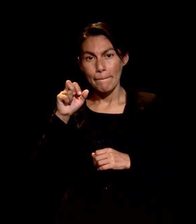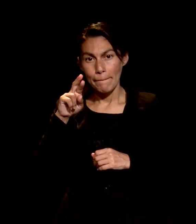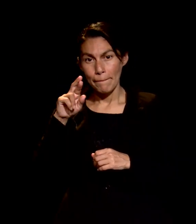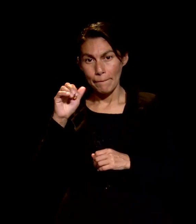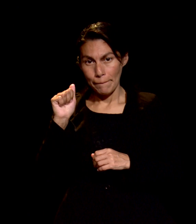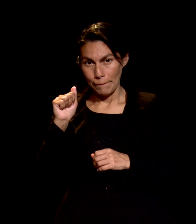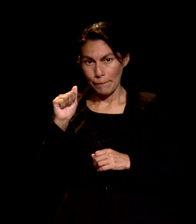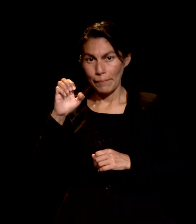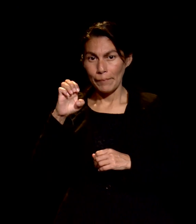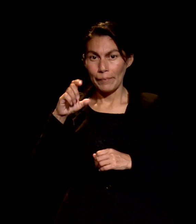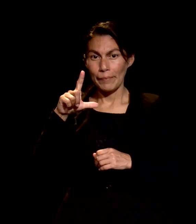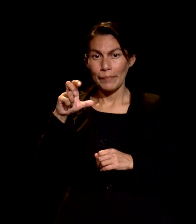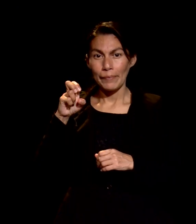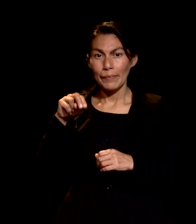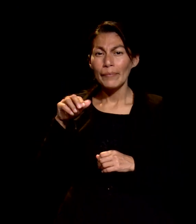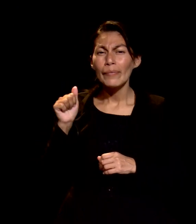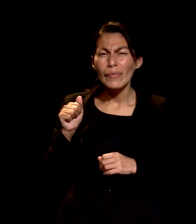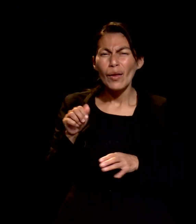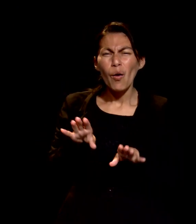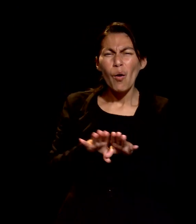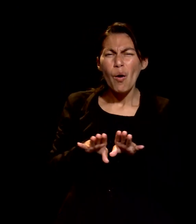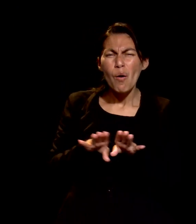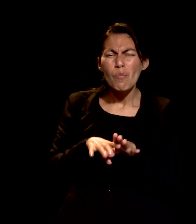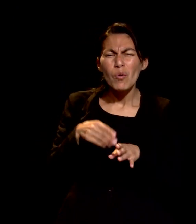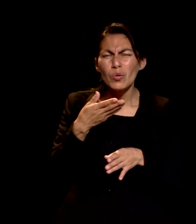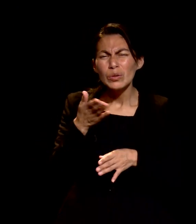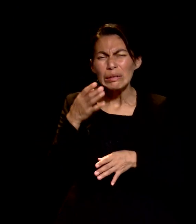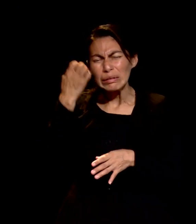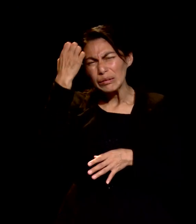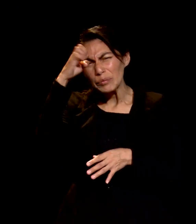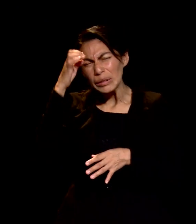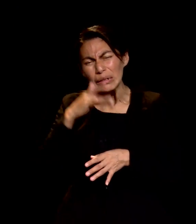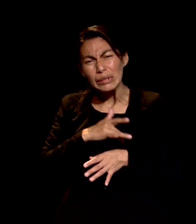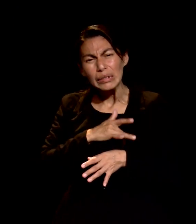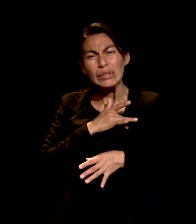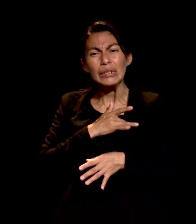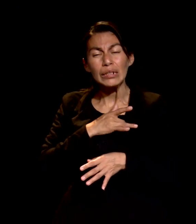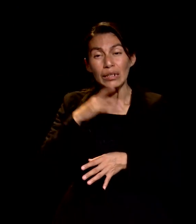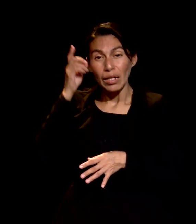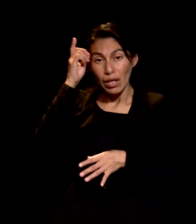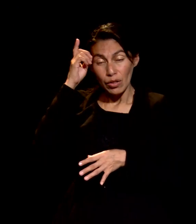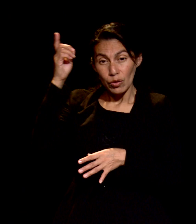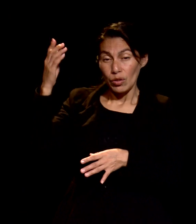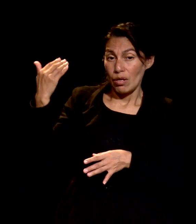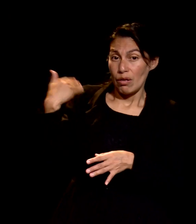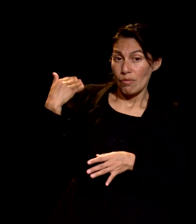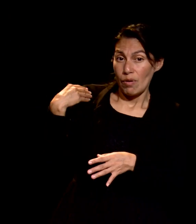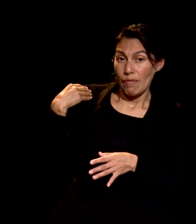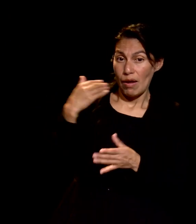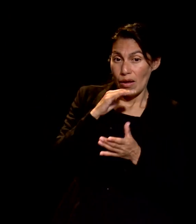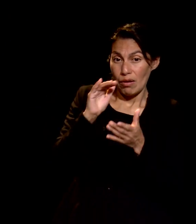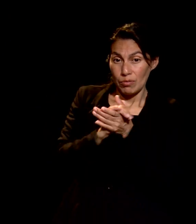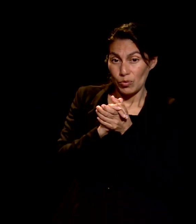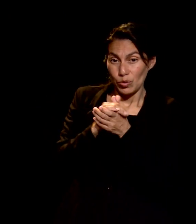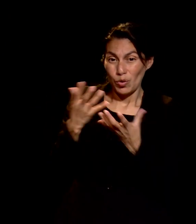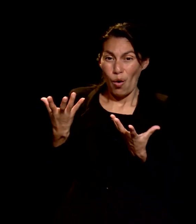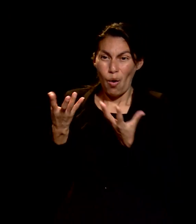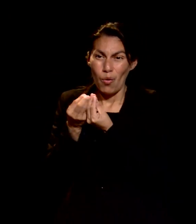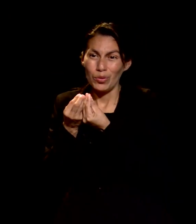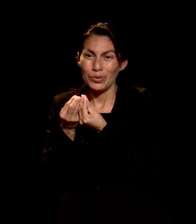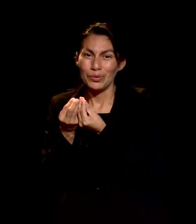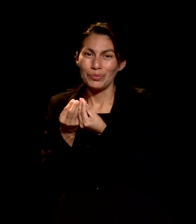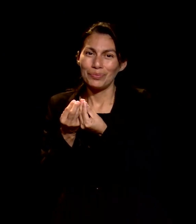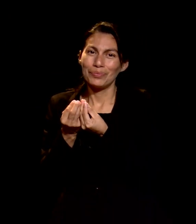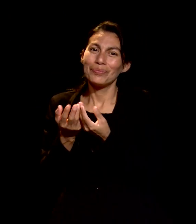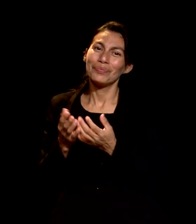su experiencia, llegó a saber que también era llamada a este ministerio junto con su esposo, ¿no?